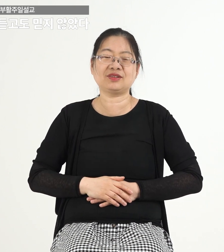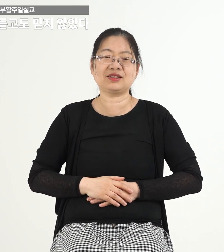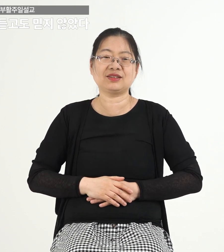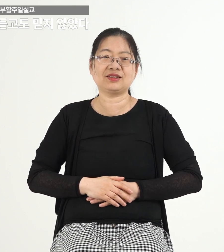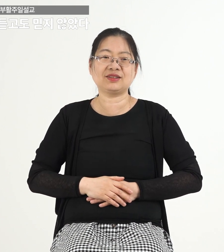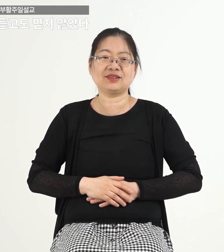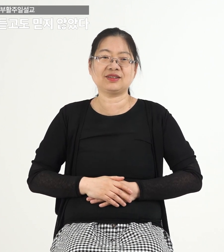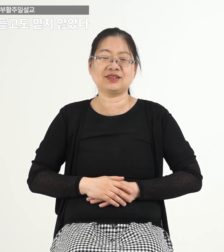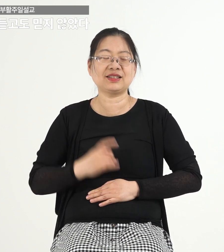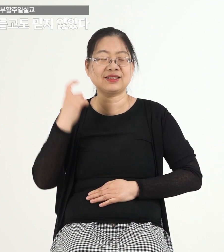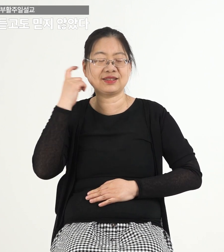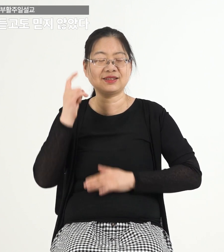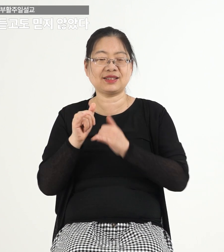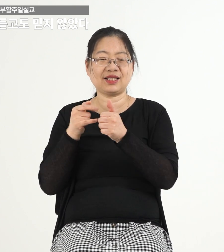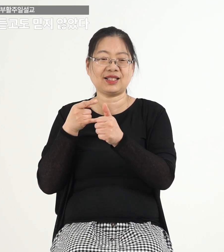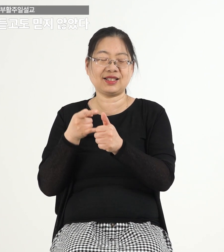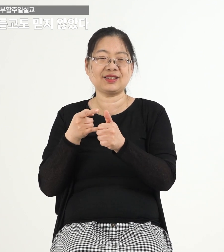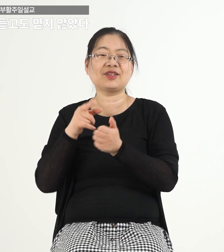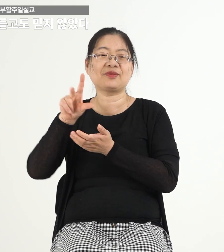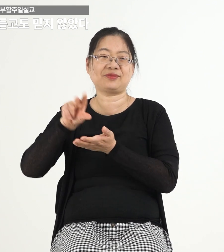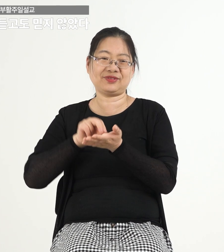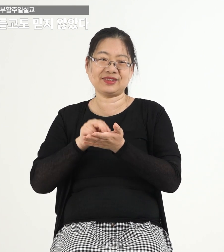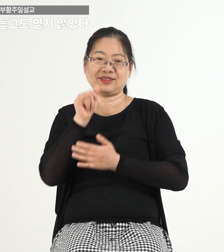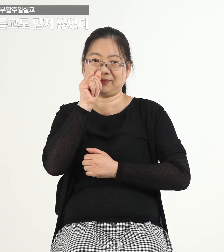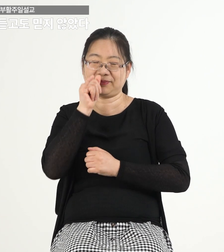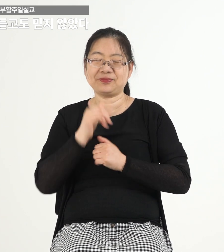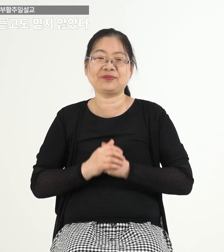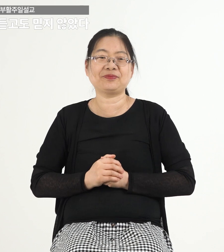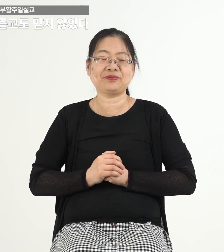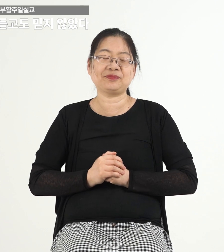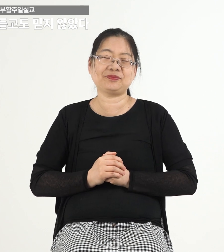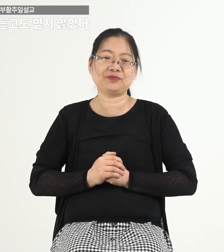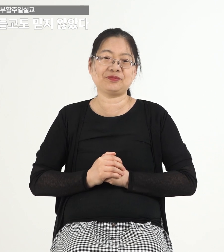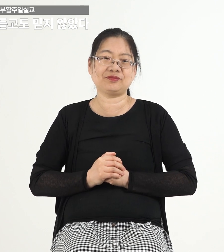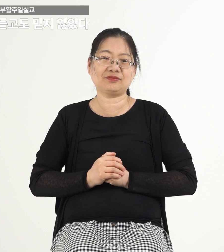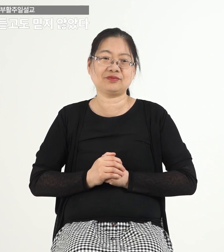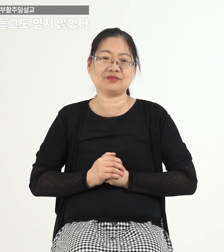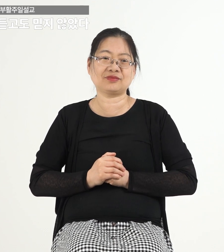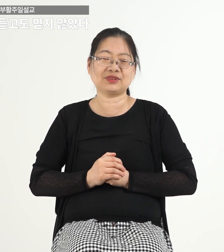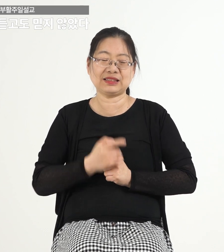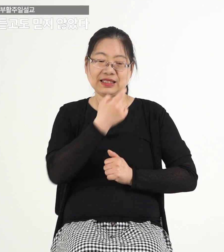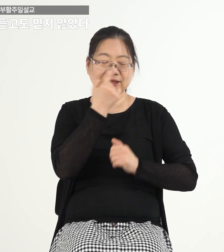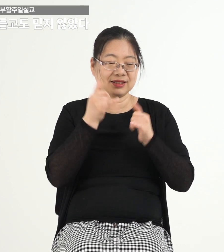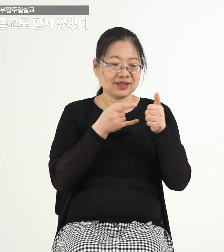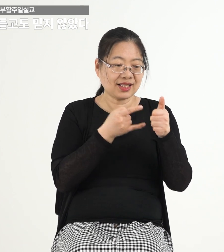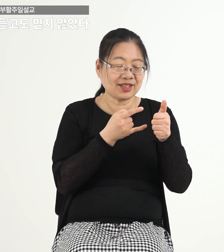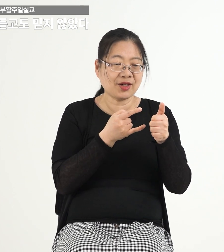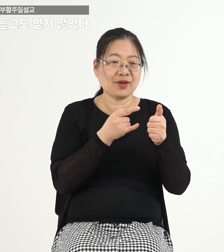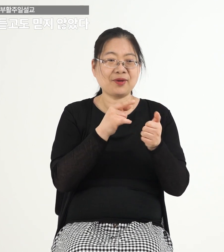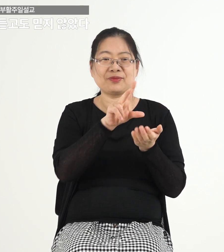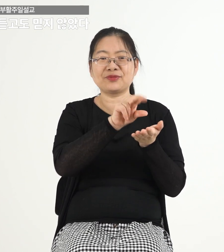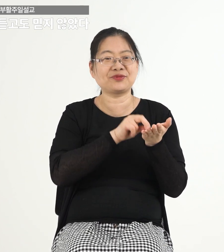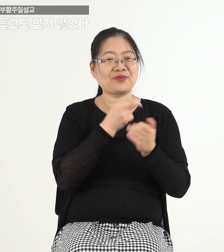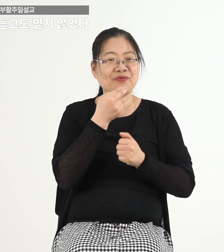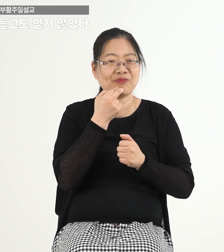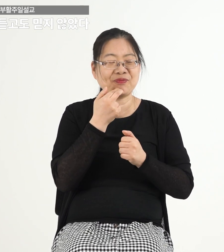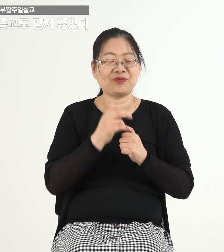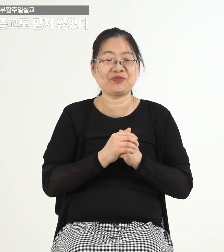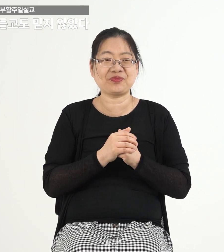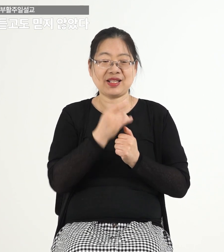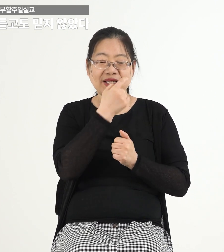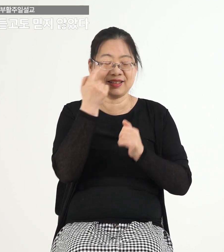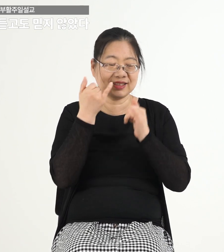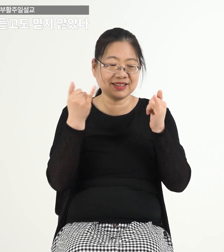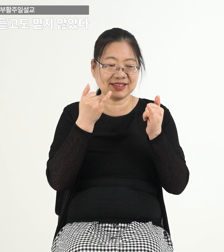그렇죠. 듣는 사람들의 문제예요. 예? 증인에게는 문제가 없었어요.